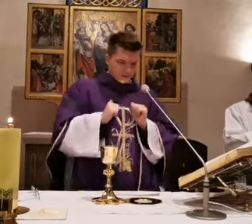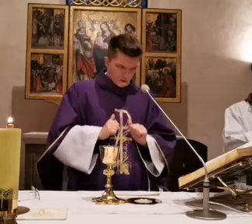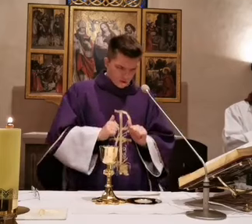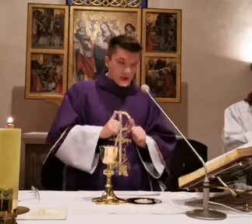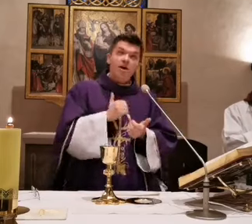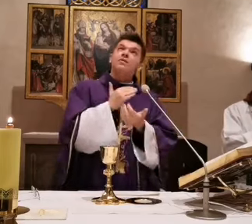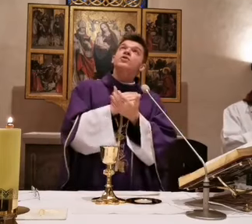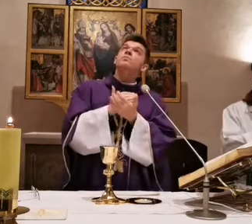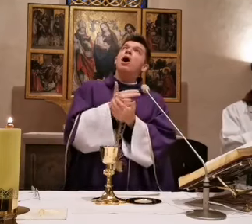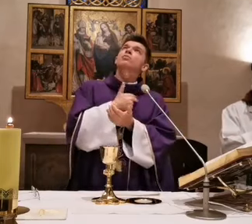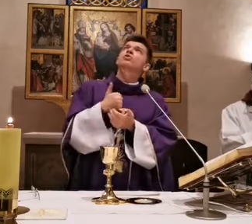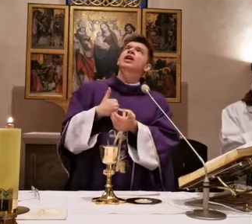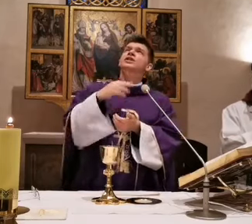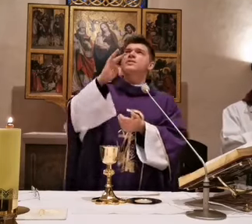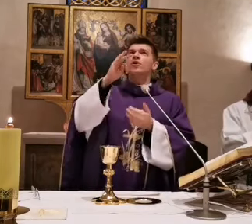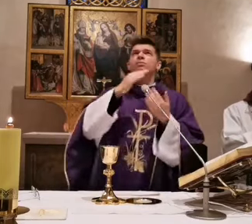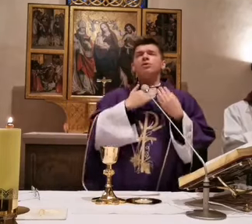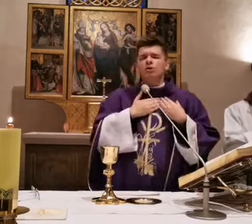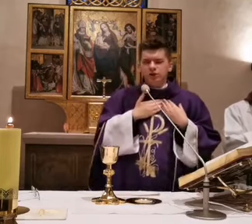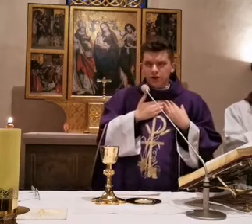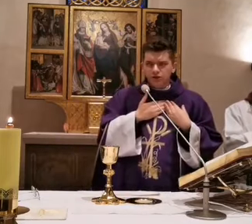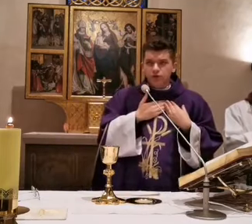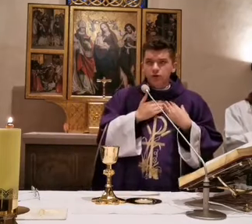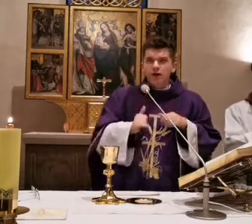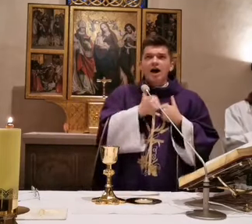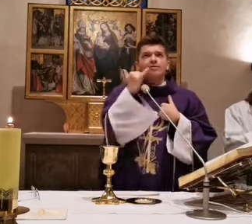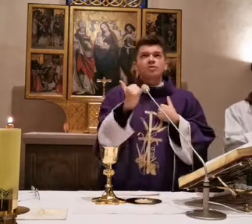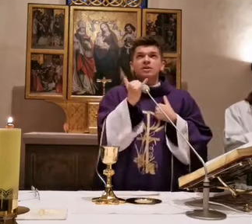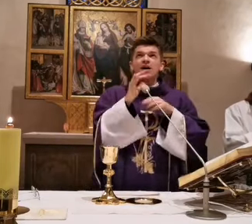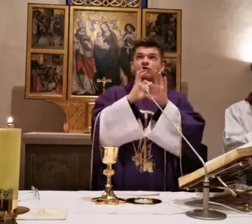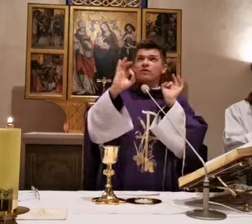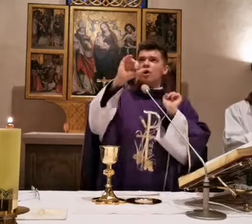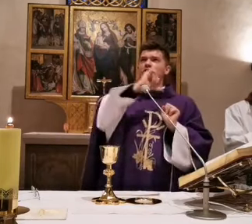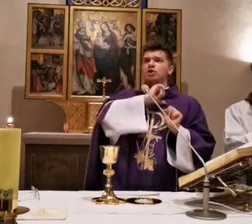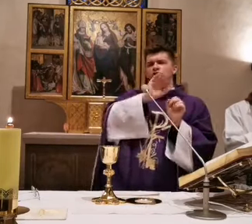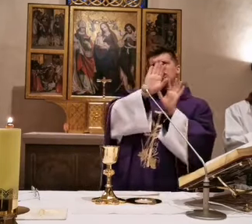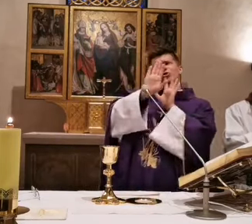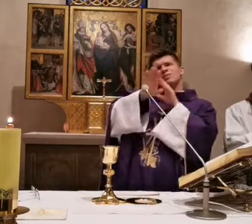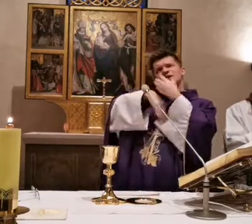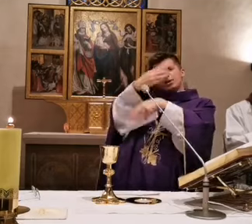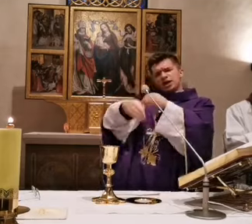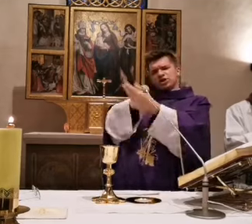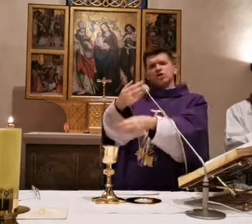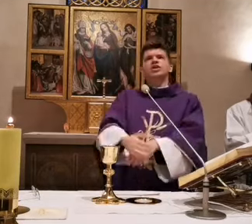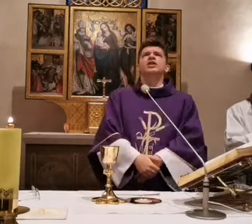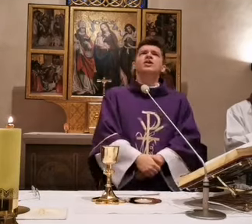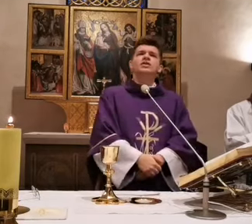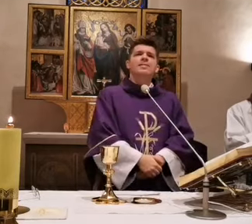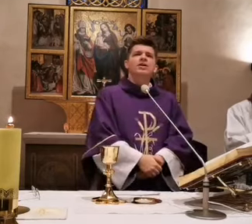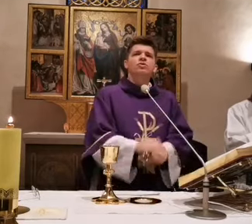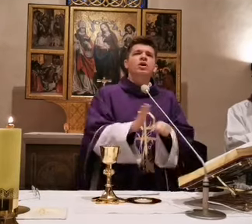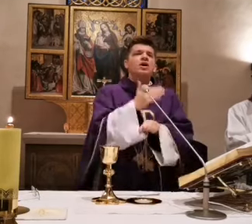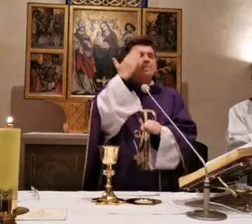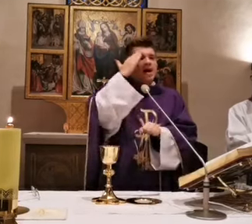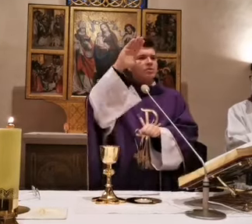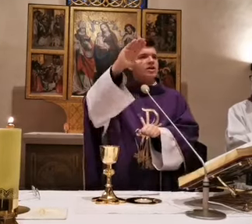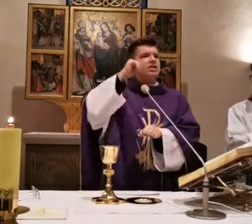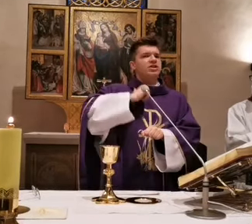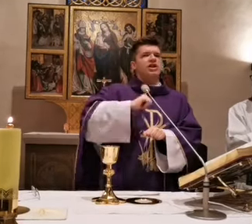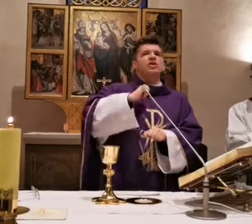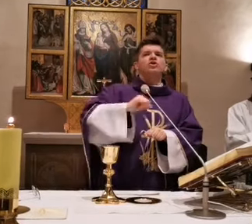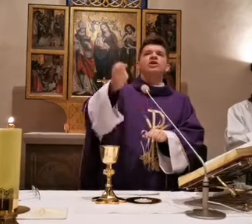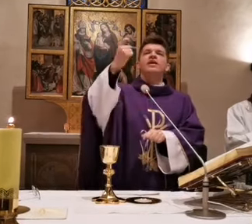czasy pokoju. Wspomóż nas swoim miłosierdziem, abyśmy zawsze wolni od grzechu, bezpieczni od wszelkiego zamętu,